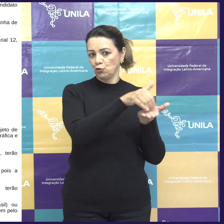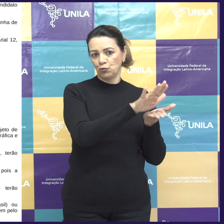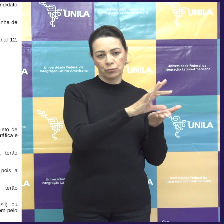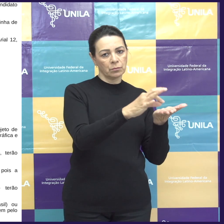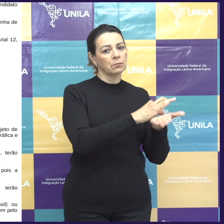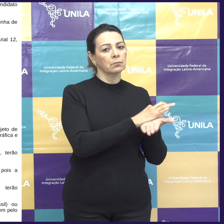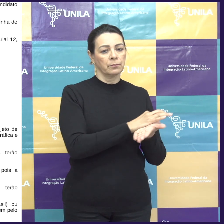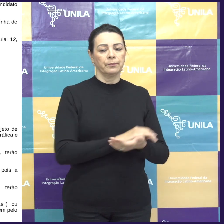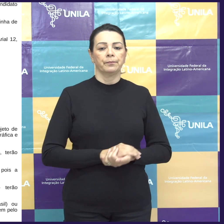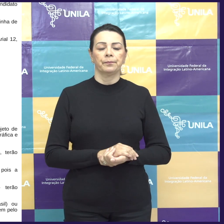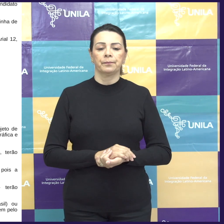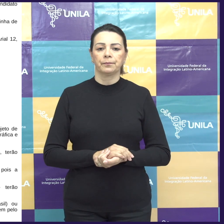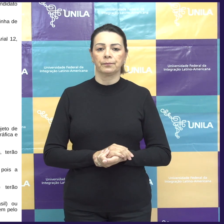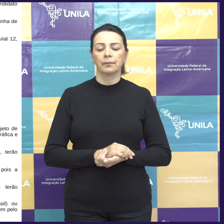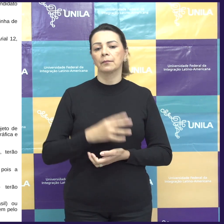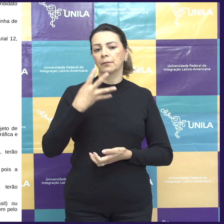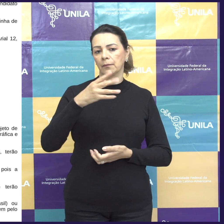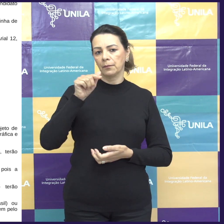inscrição.